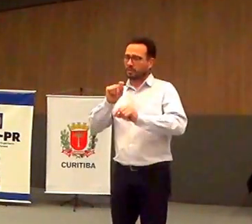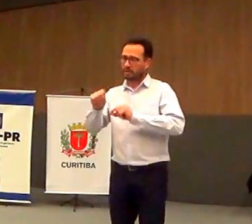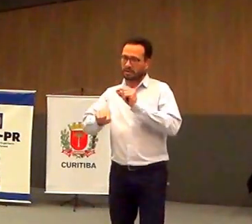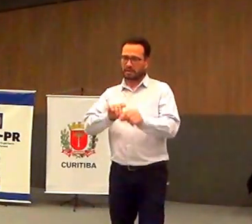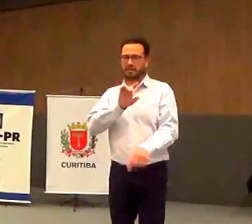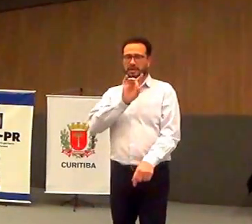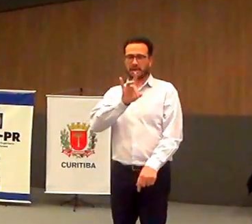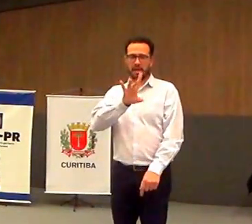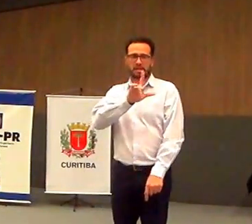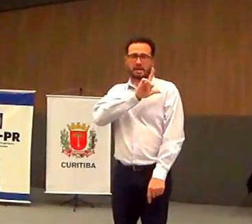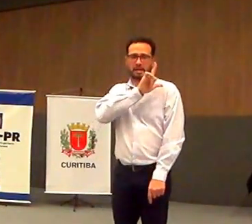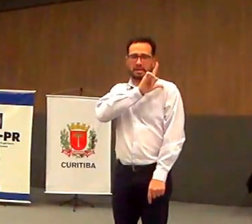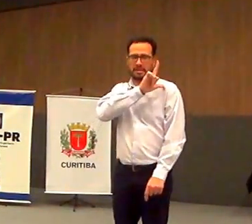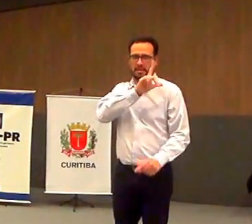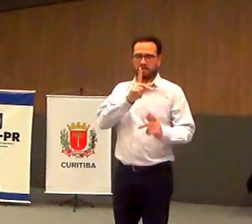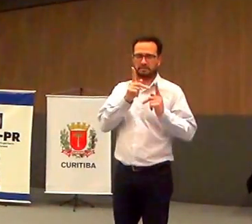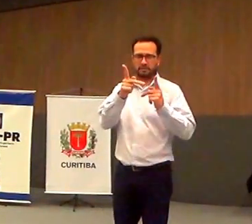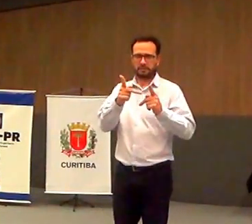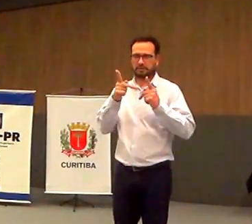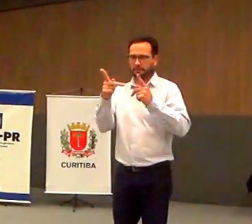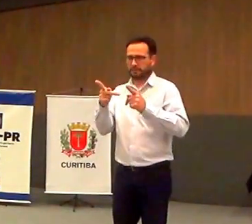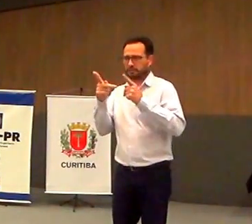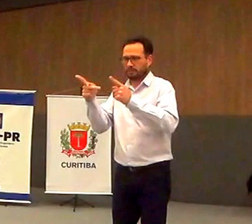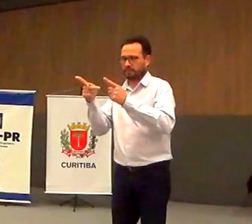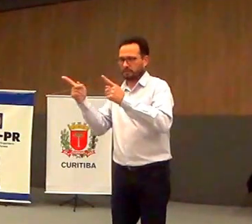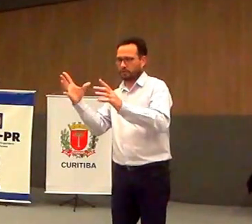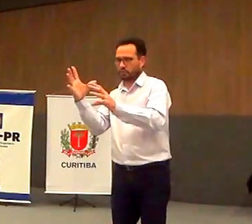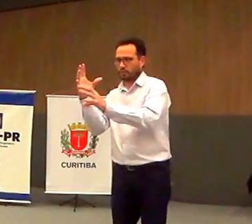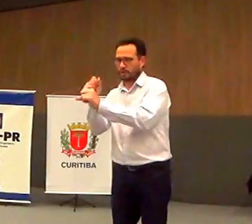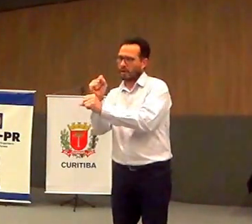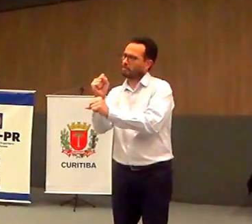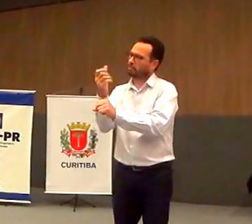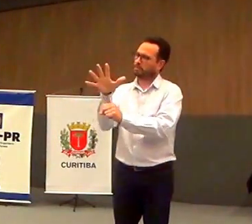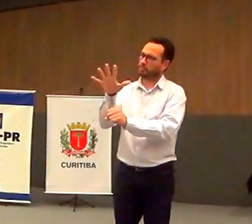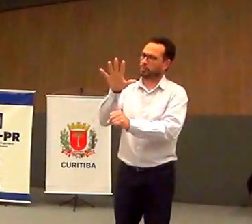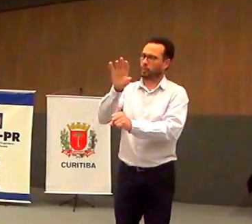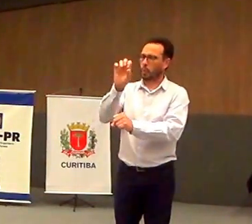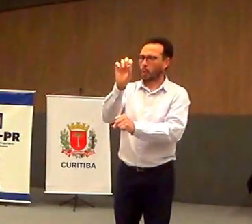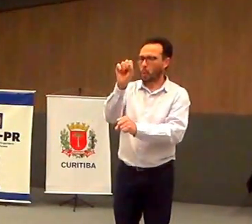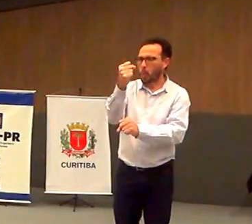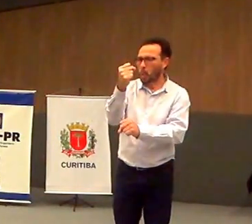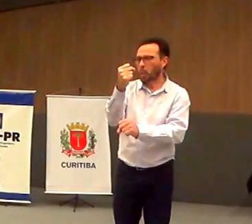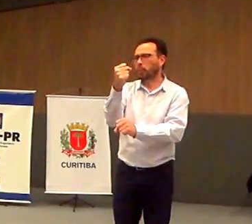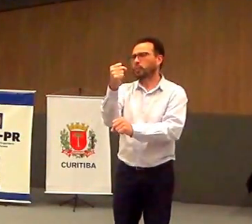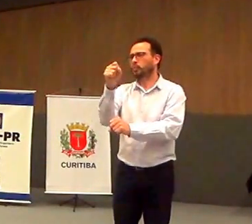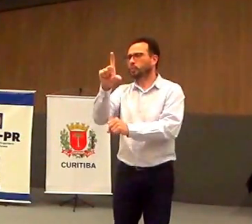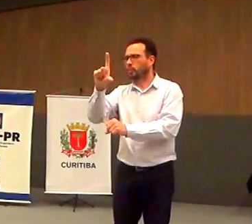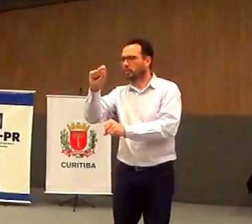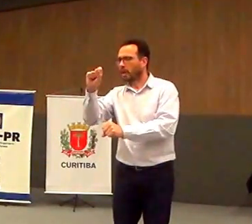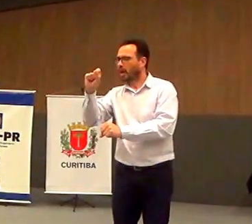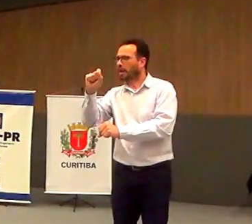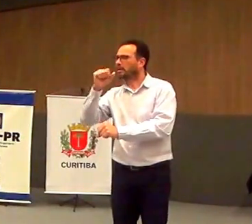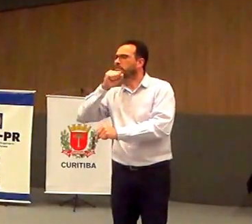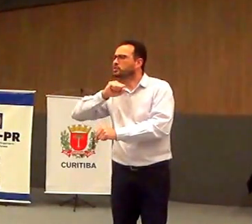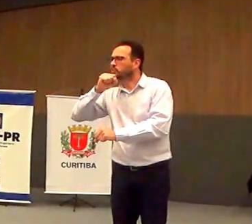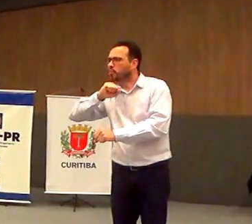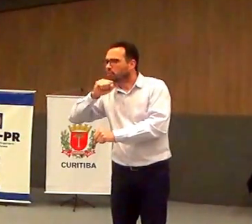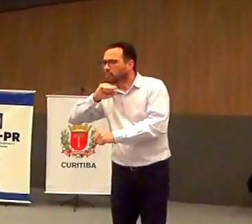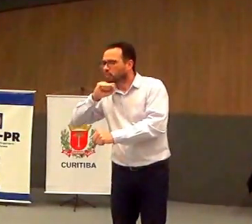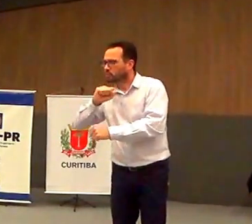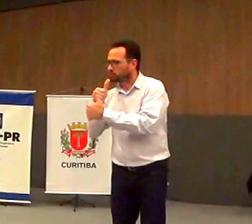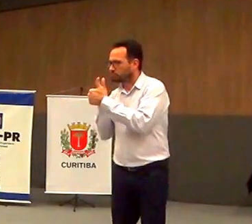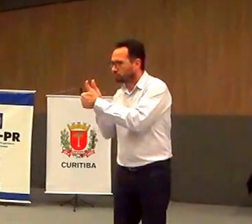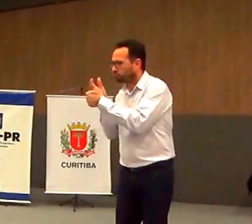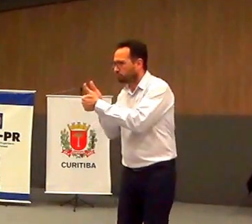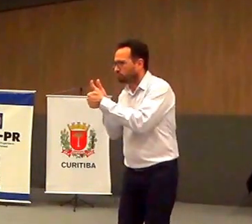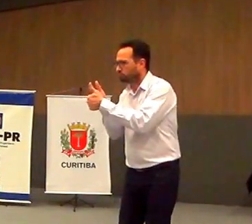idosas ali da sua comunidade, então são pessoas vizinhas, ele conhece, ele sabe, não, o que está acontecendo, ele vai acompanhando, se ele deixa de